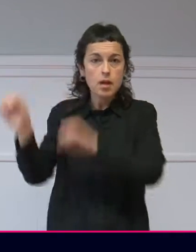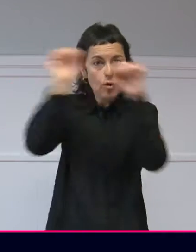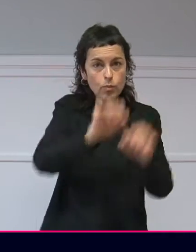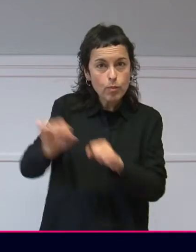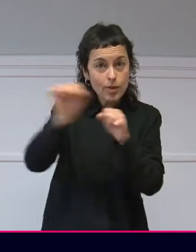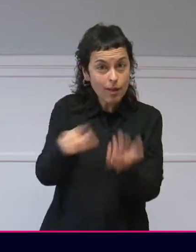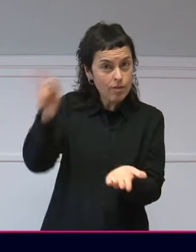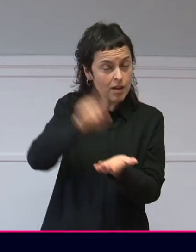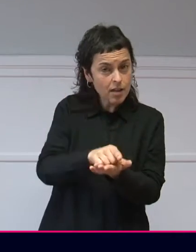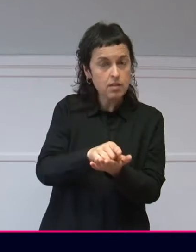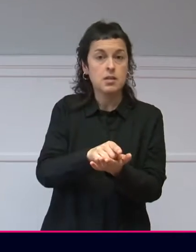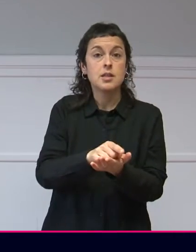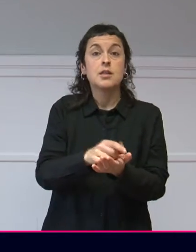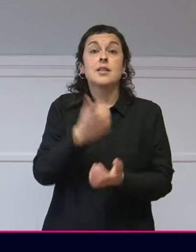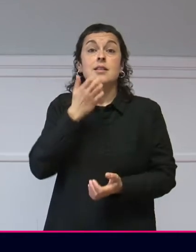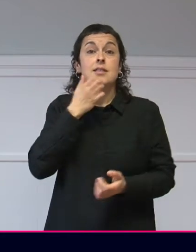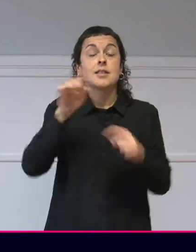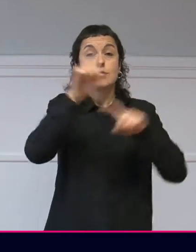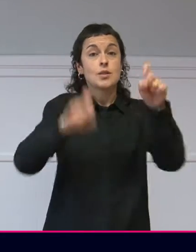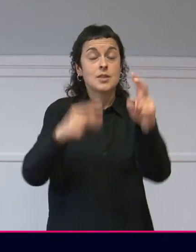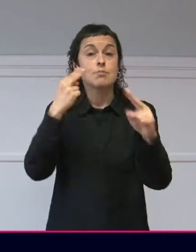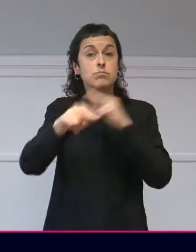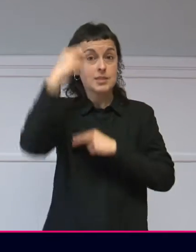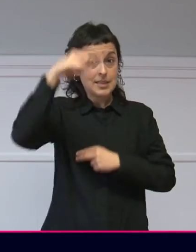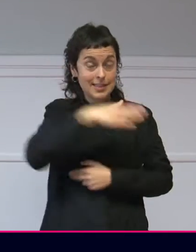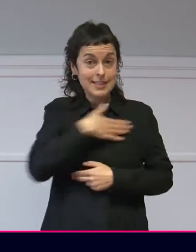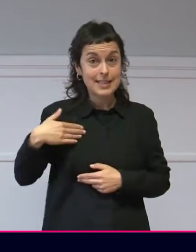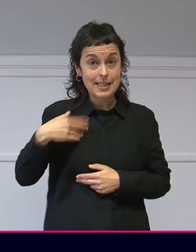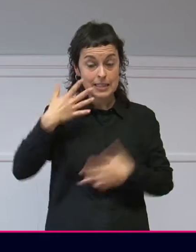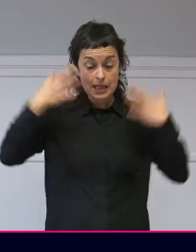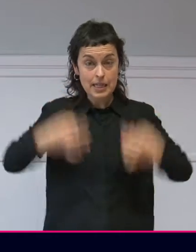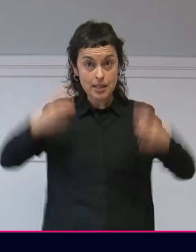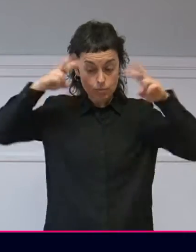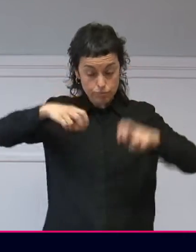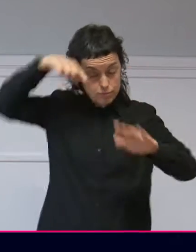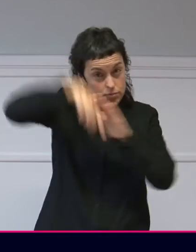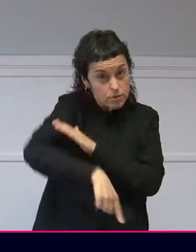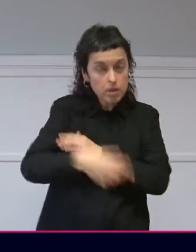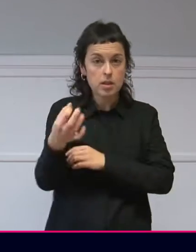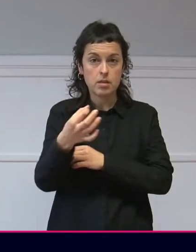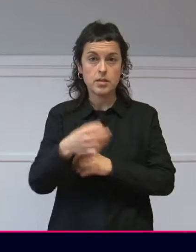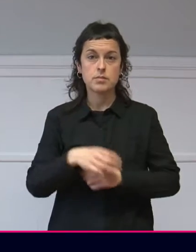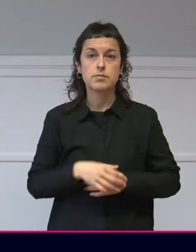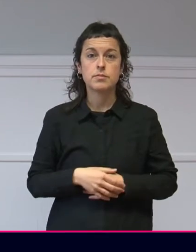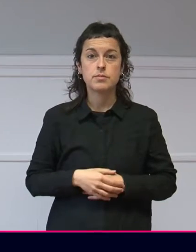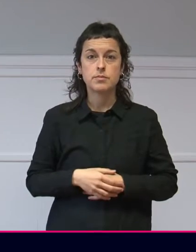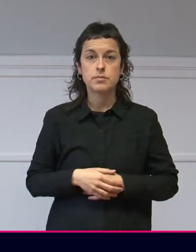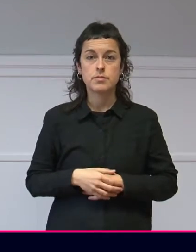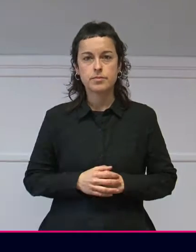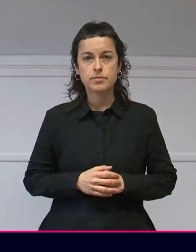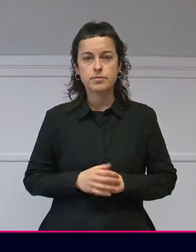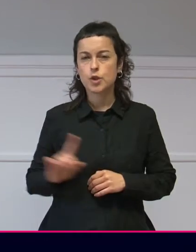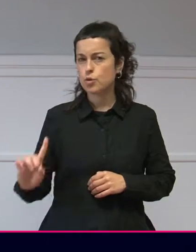estatu protekzionismoa itzuli alda? Galdera hori erantzuna izateko egoeraren azterketa konplexuagoa egin beharra dagoela dirudi. Lehenik eta